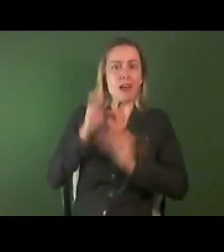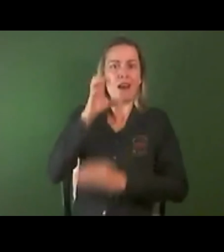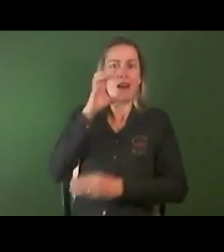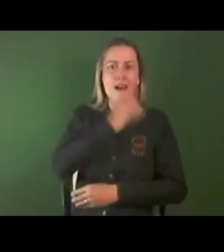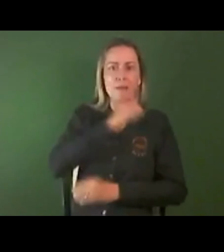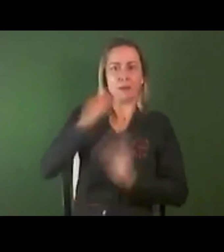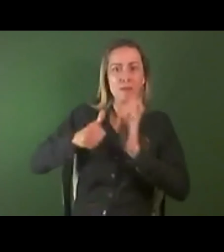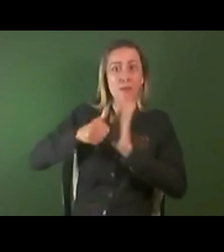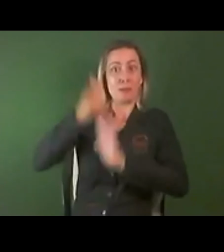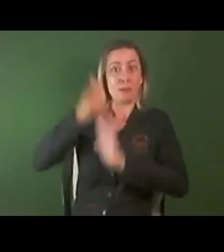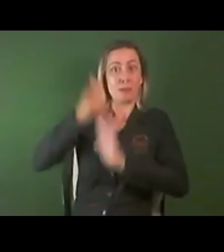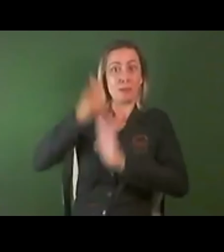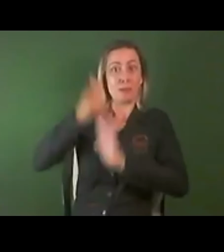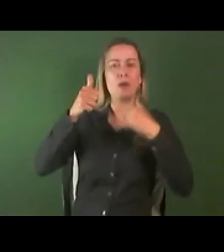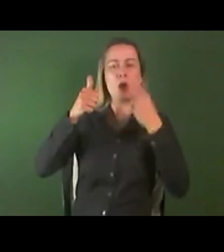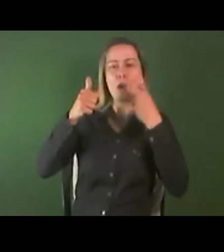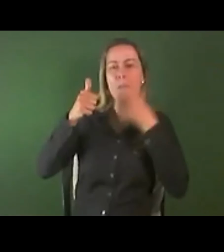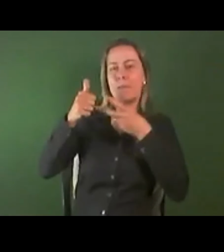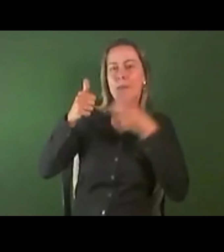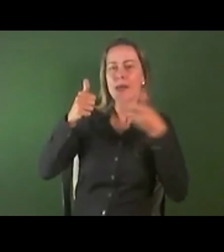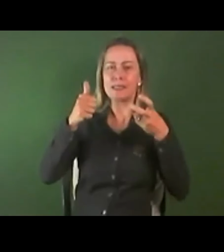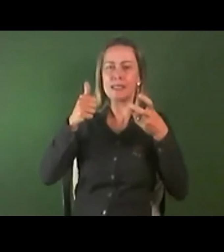poder olhar um pouco esses livros